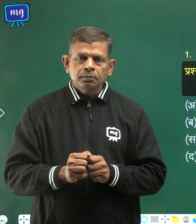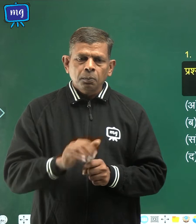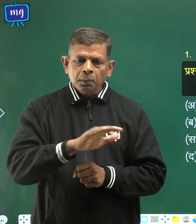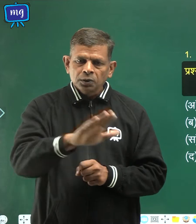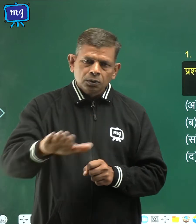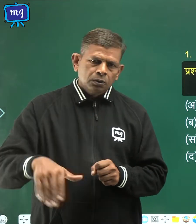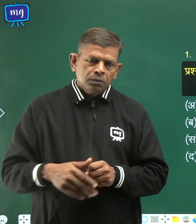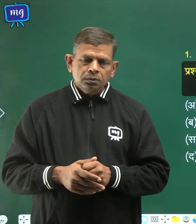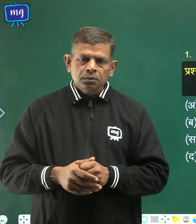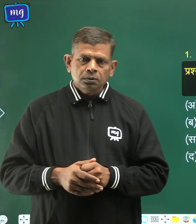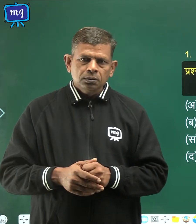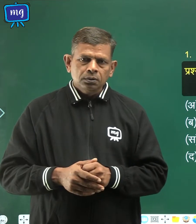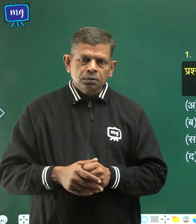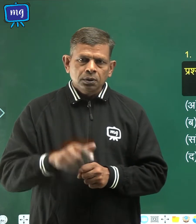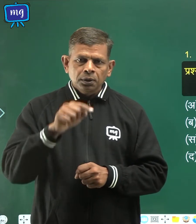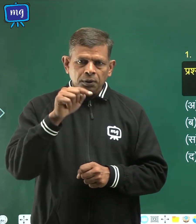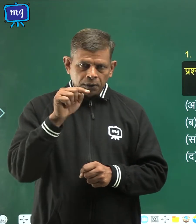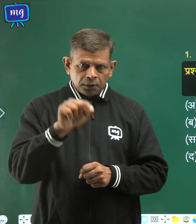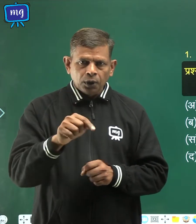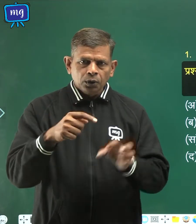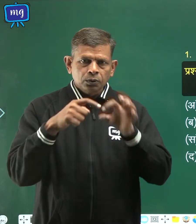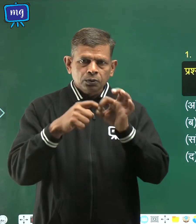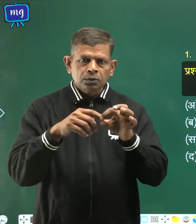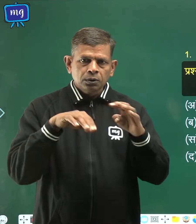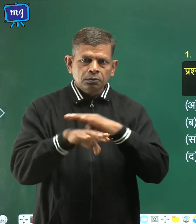बच्चों, इस प्रश्न में